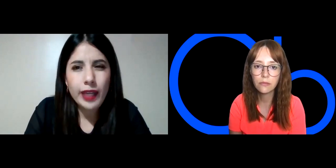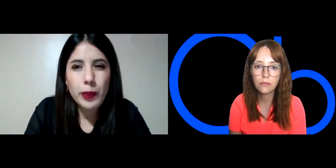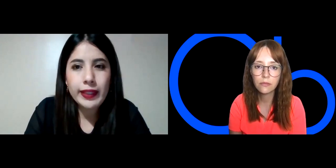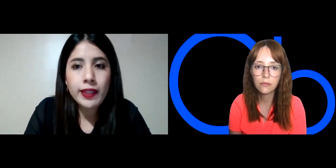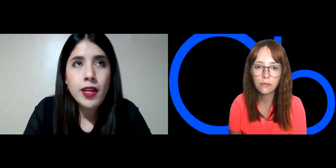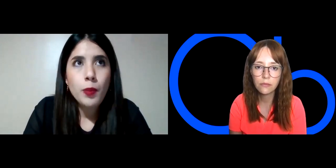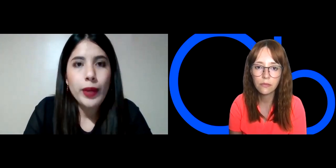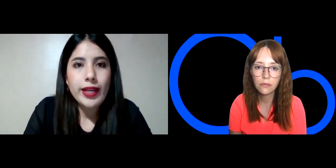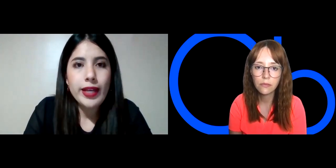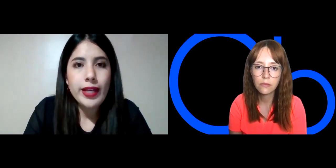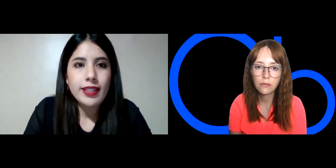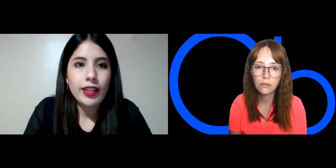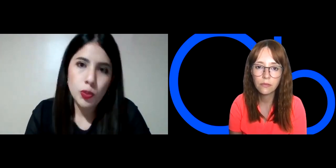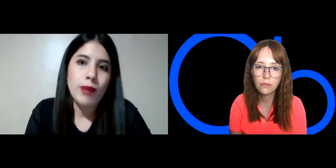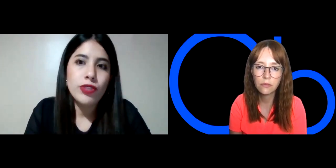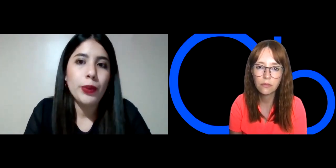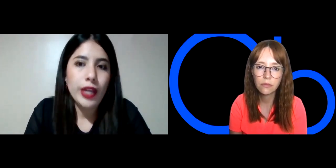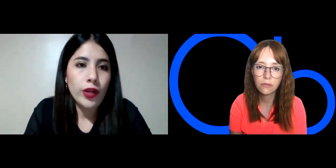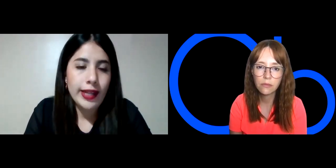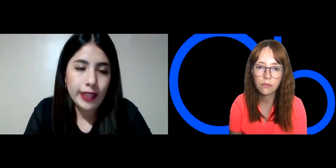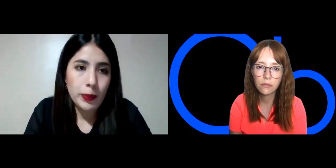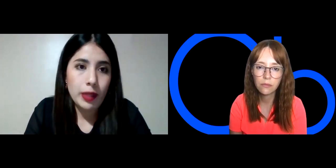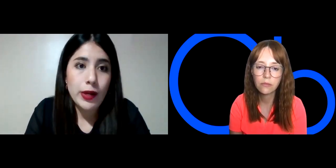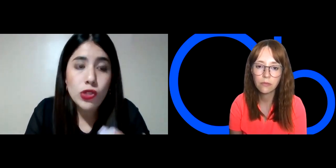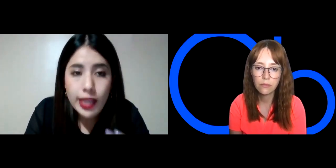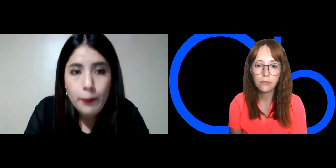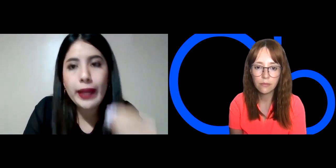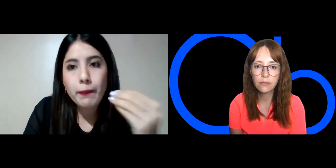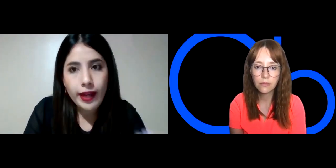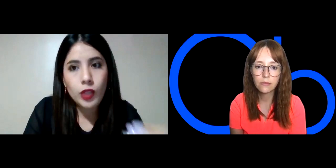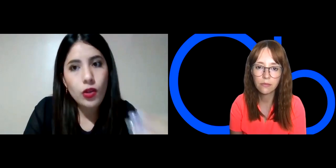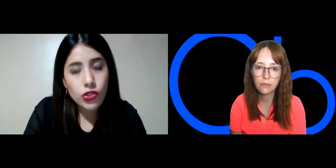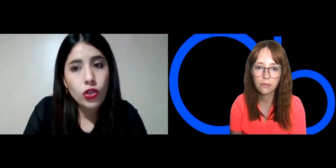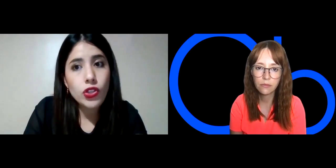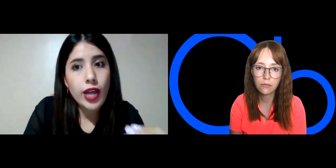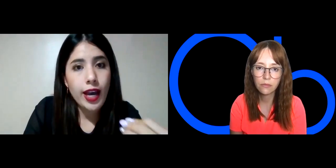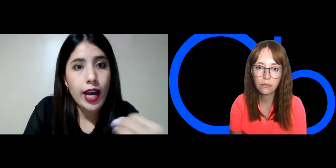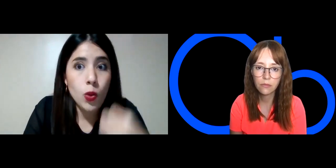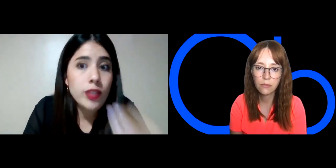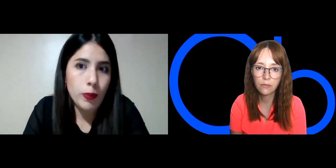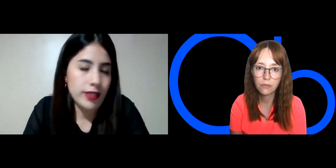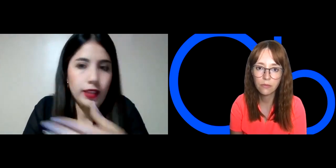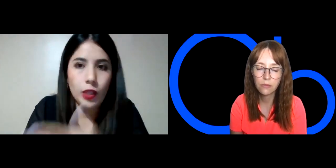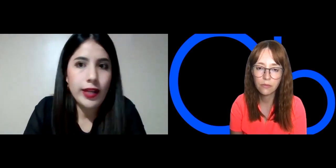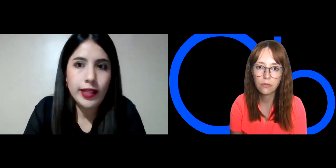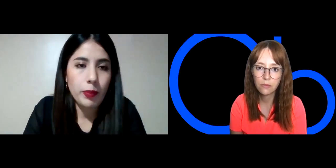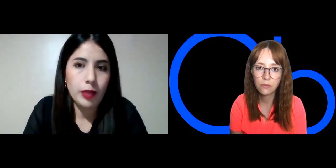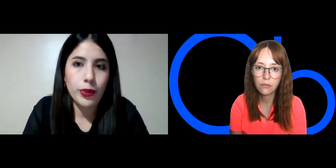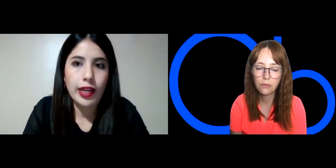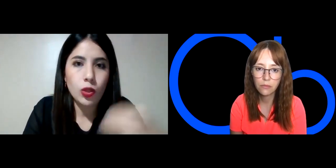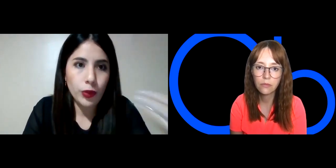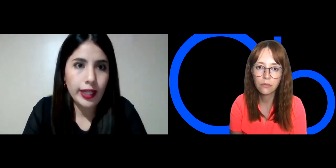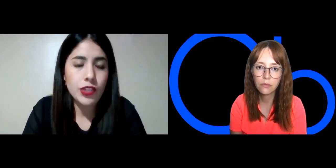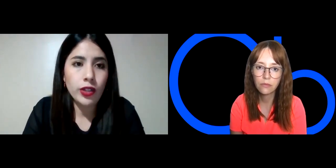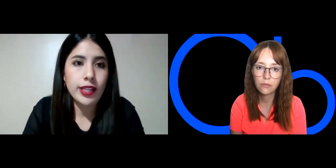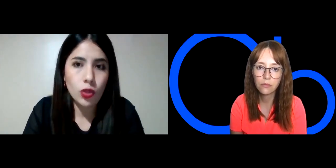un intérprete pues nos podemos apoyar con el intérprete, pero siempre mirando a los ojos a nuestro paciente, no al intérprete, porque